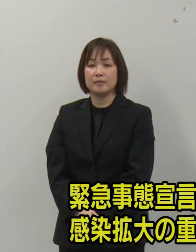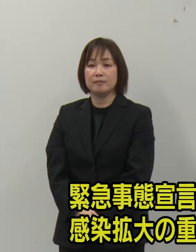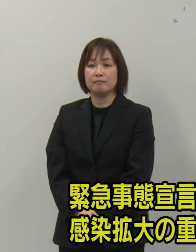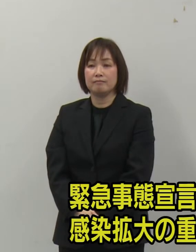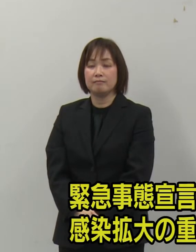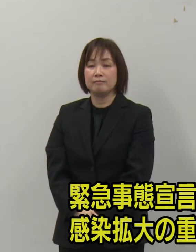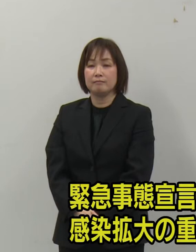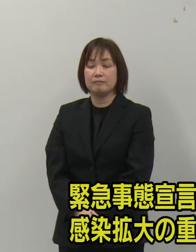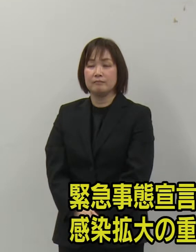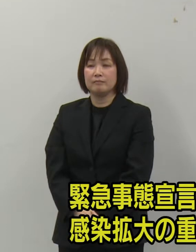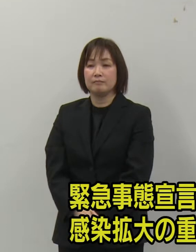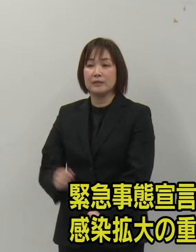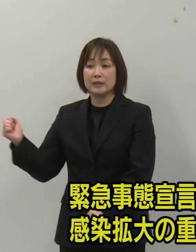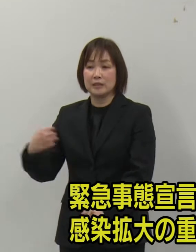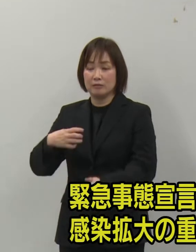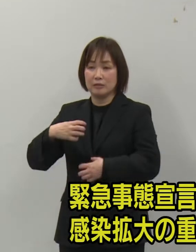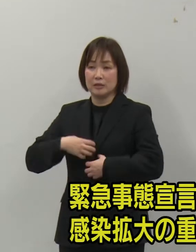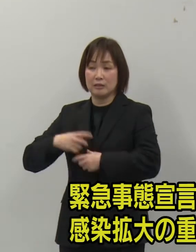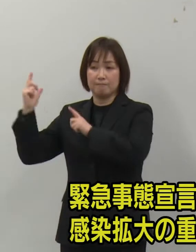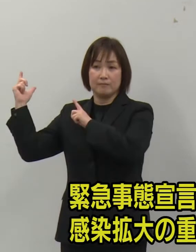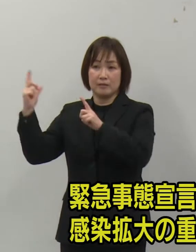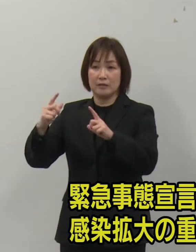緊急事態宣言が今出されております。